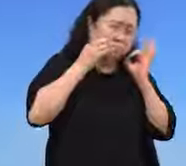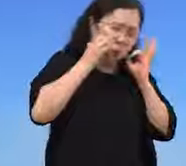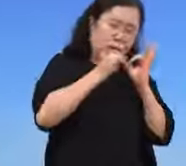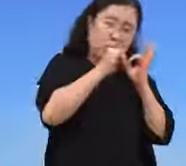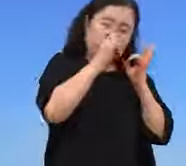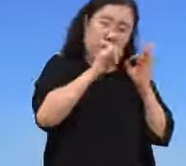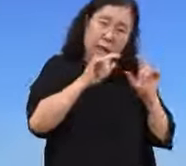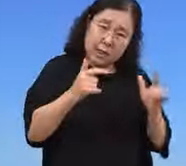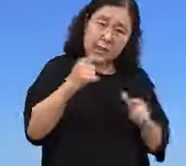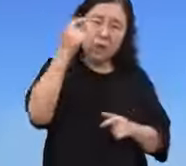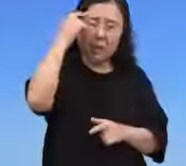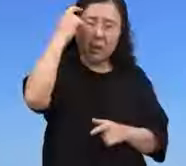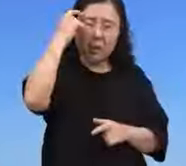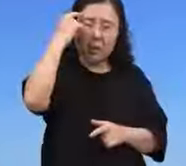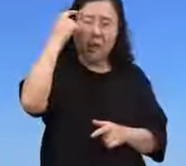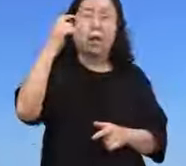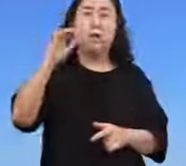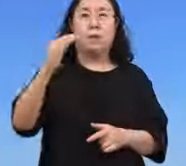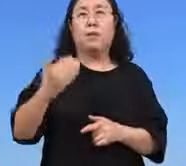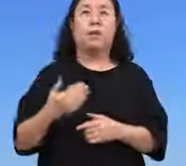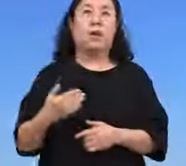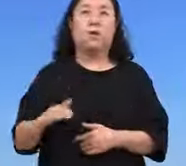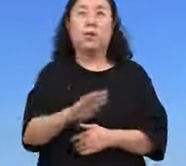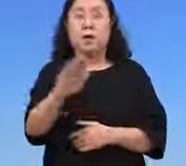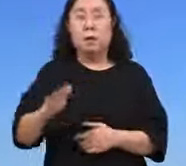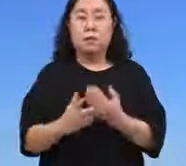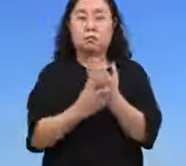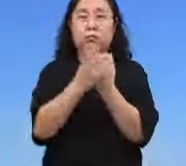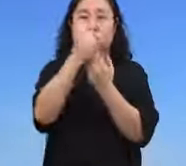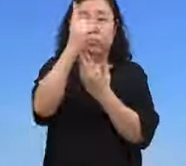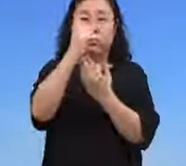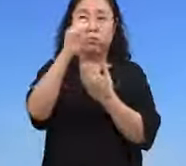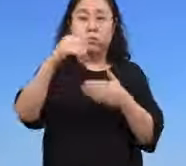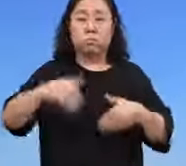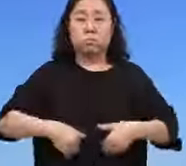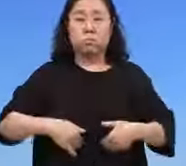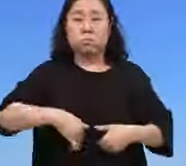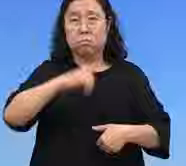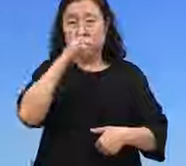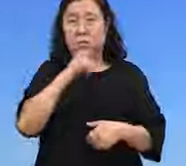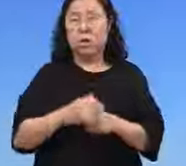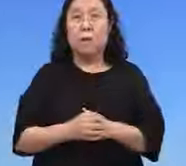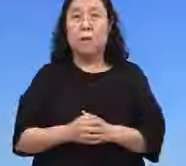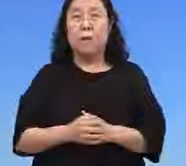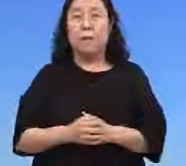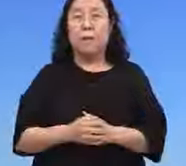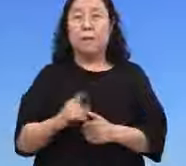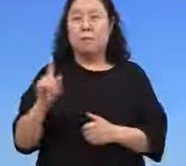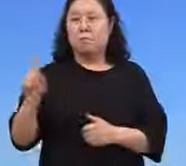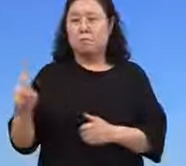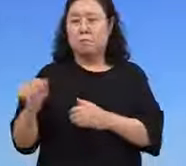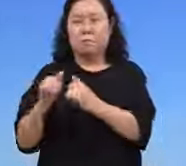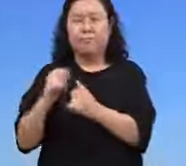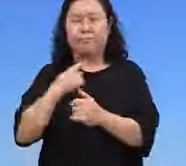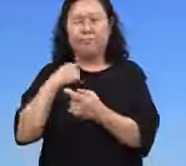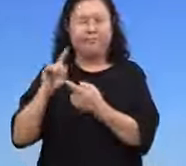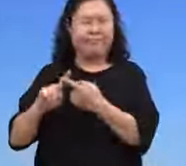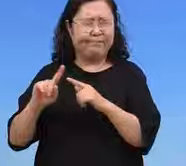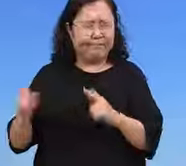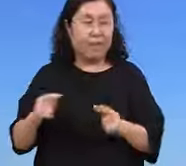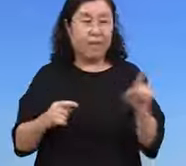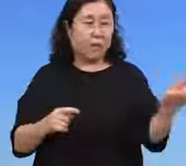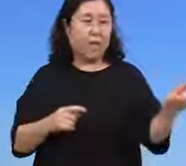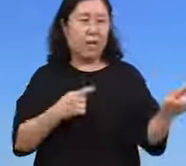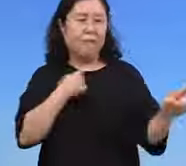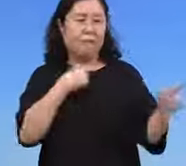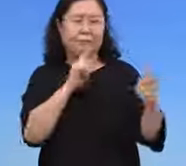아닙니까? 진짜 하나 돼야 돼요. 여러분 우리 모두가 다 이 사람도 마음에 안 들고 저 사람도 마음에